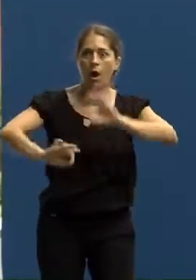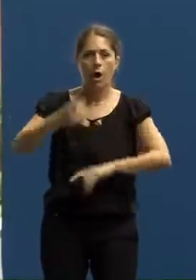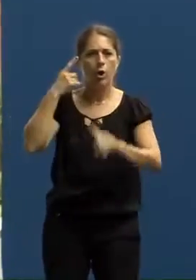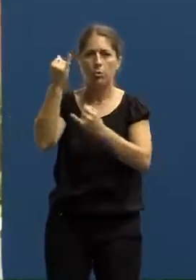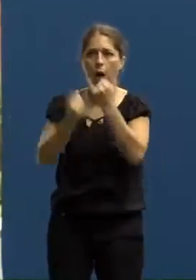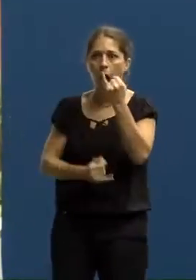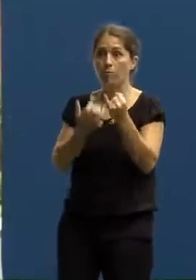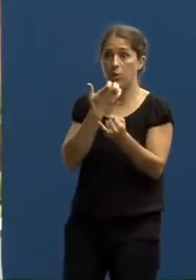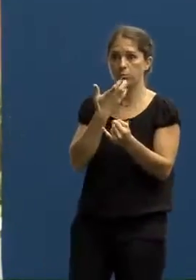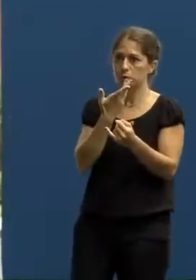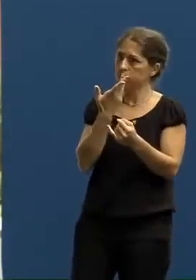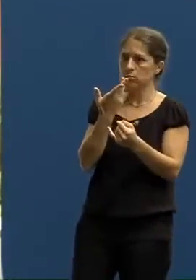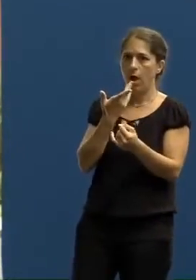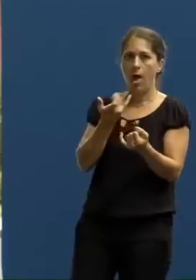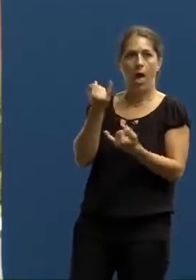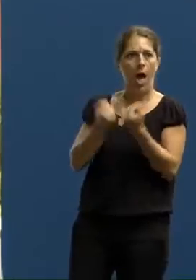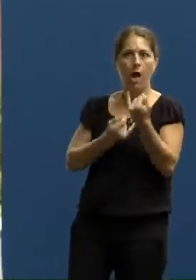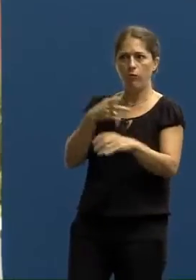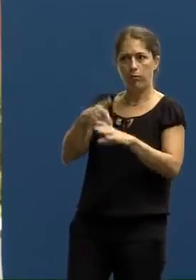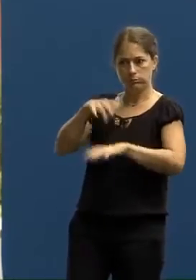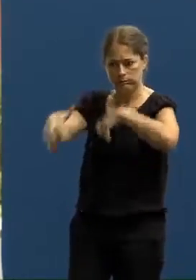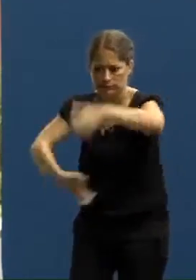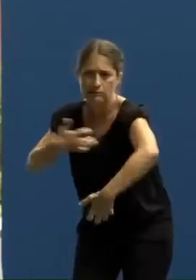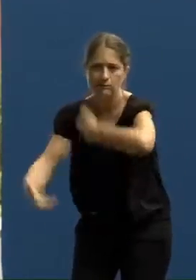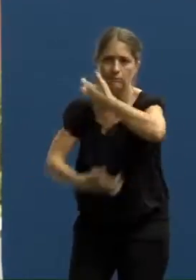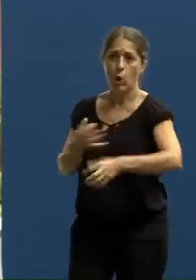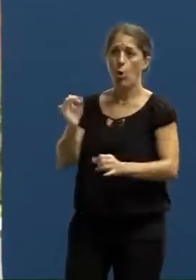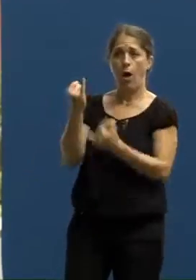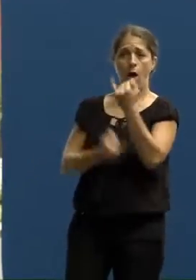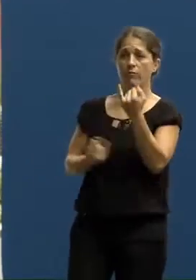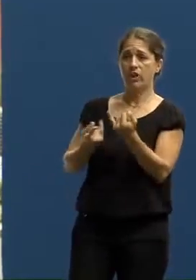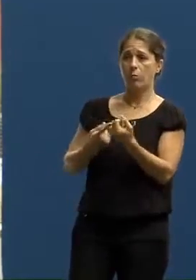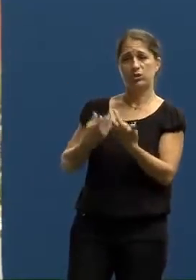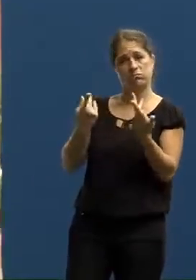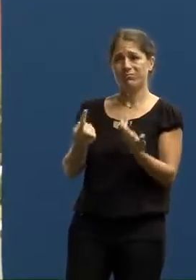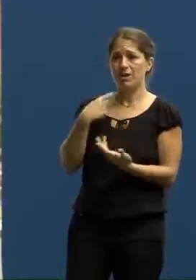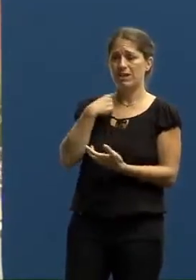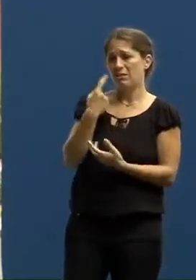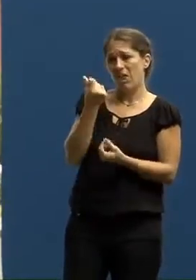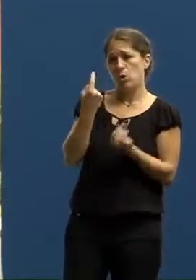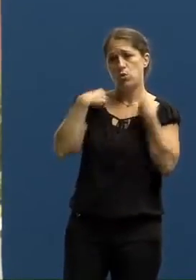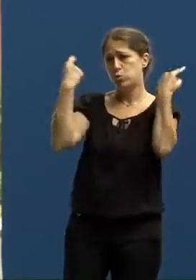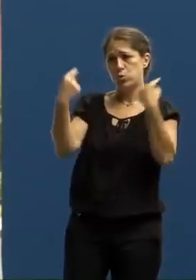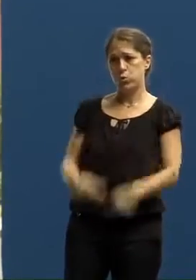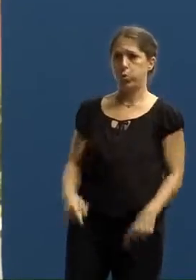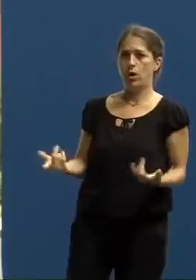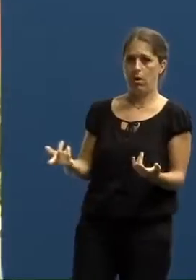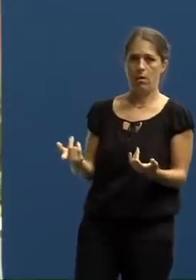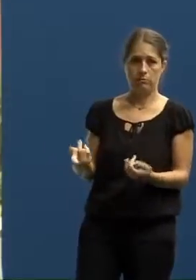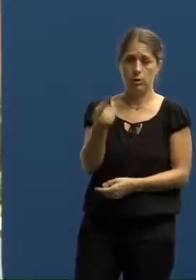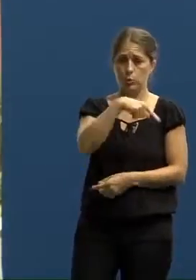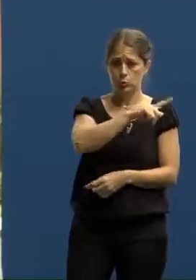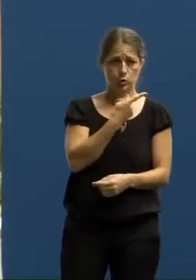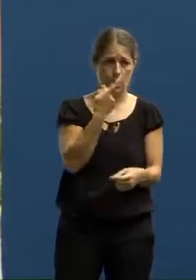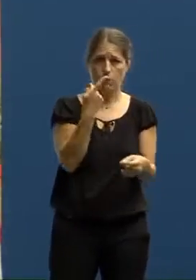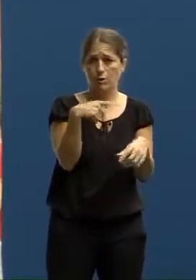ou ben ir para adiante e sacar todo de enfrente, ou ben deixar que vos arruinasen a vida, o noso medio e o voso medio de